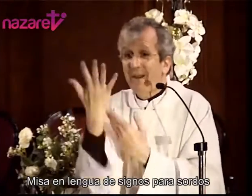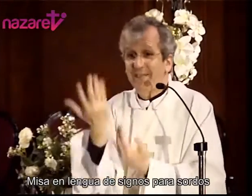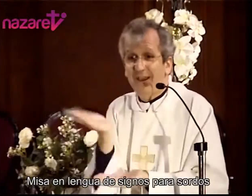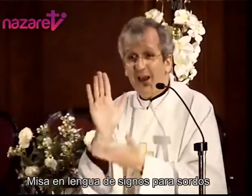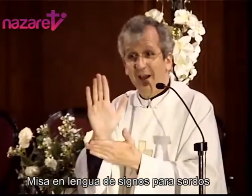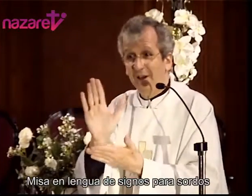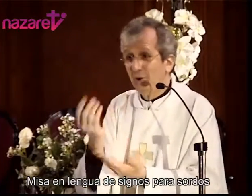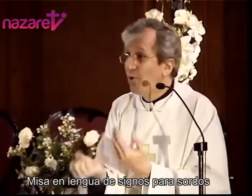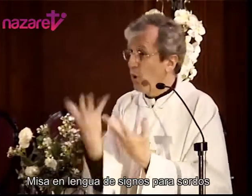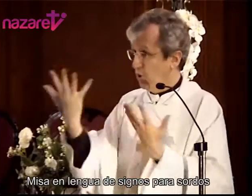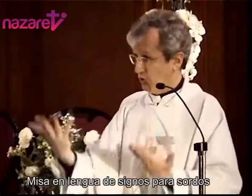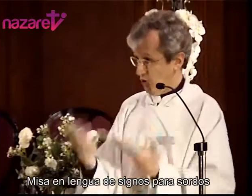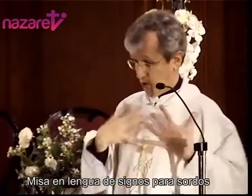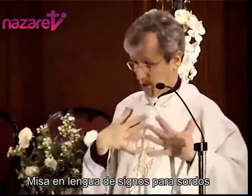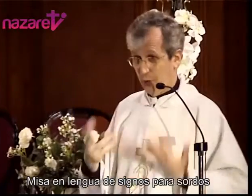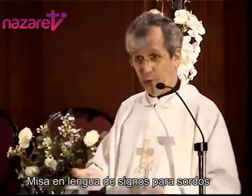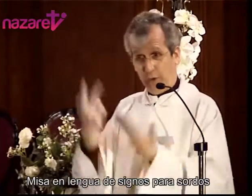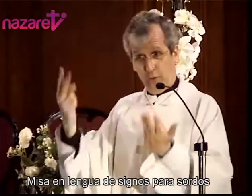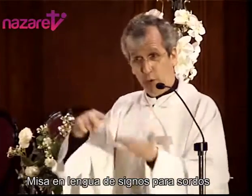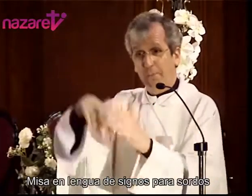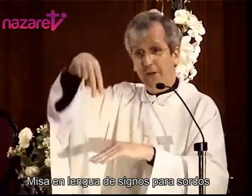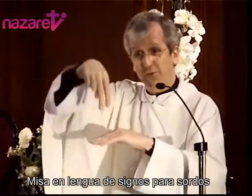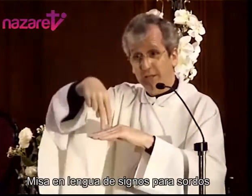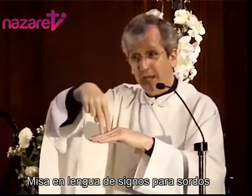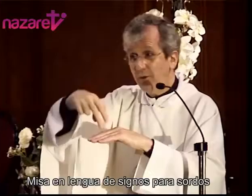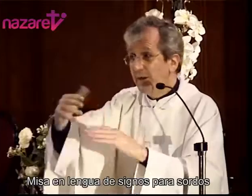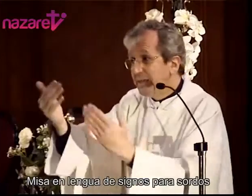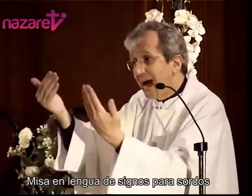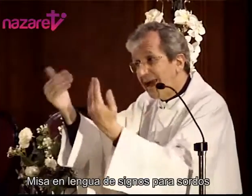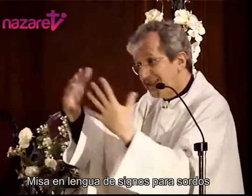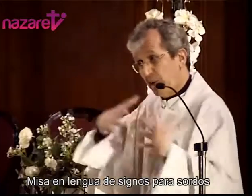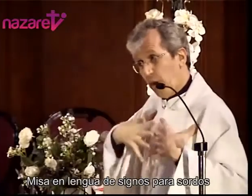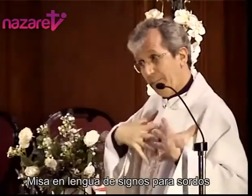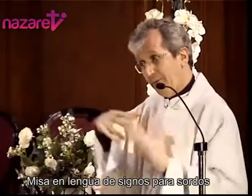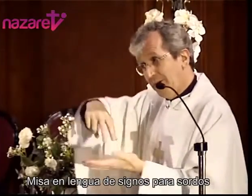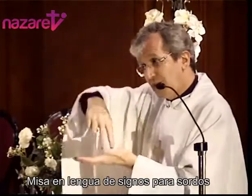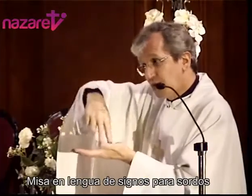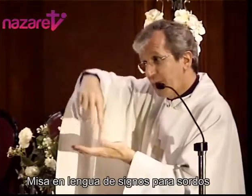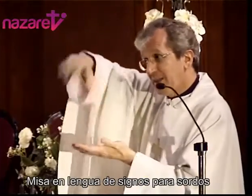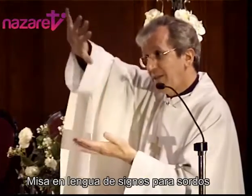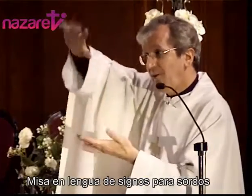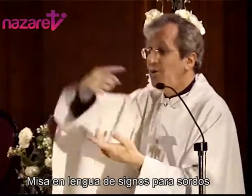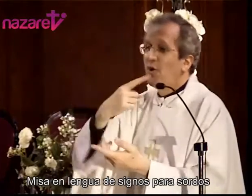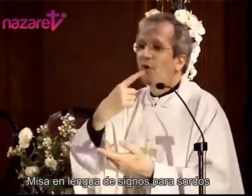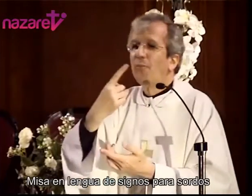aparecerá glorioso con su cuerpo resucitado, ya ese cuerpo sube al cielo, como